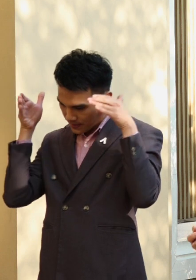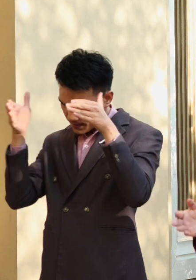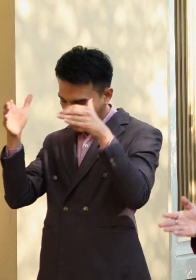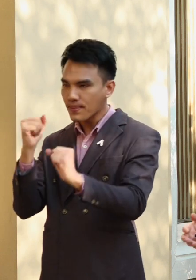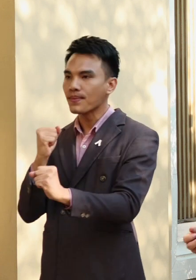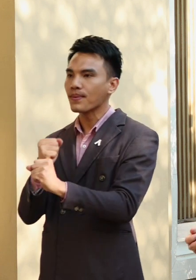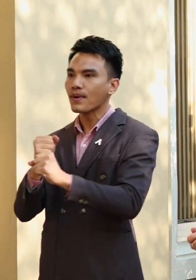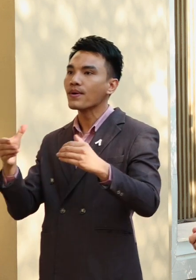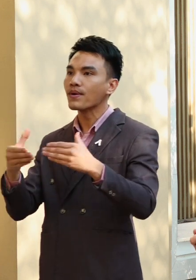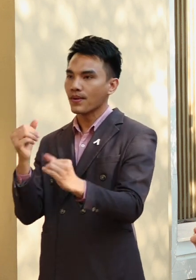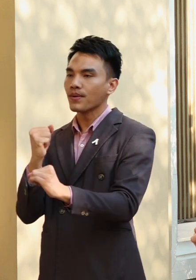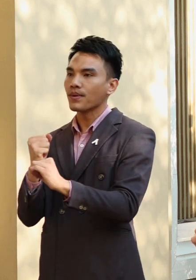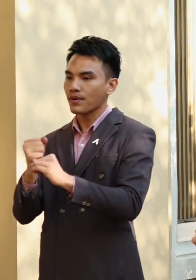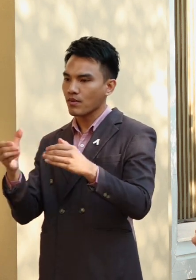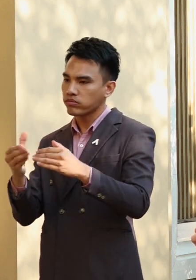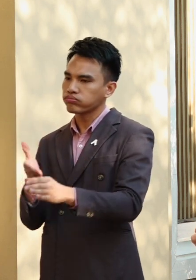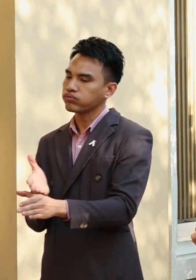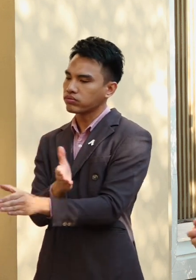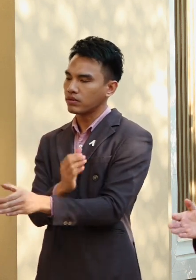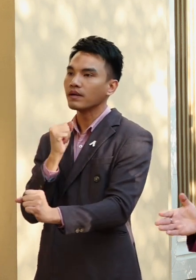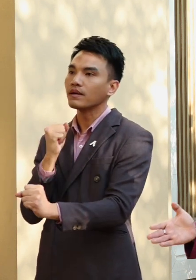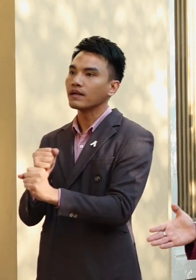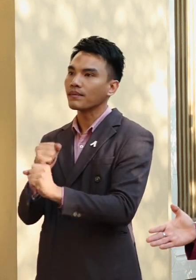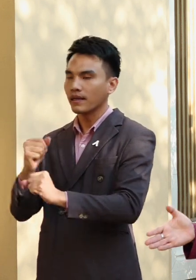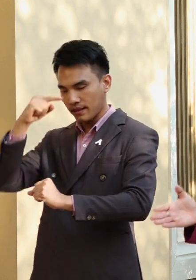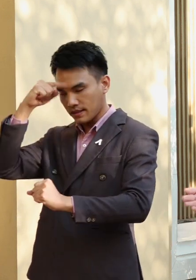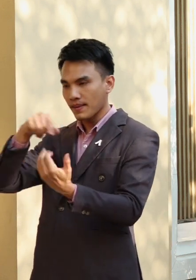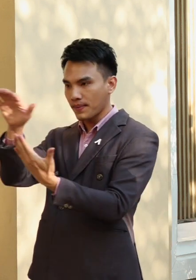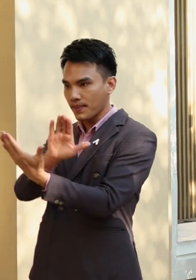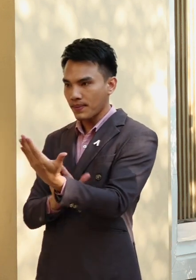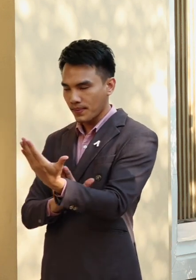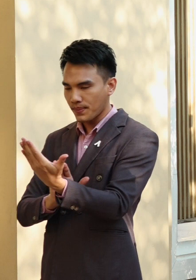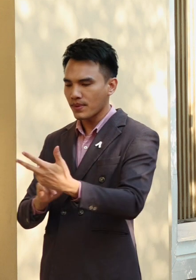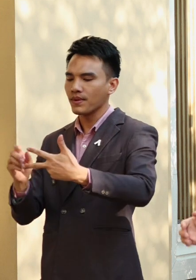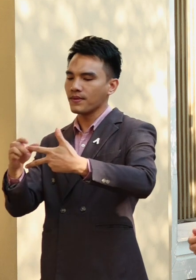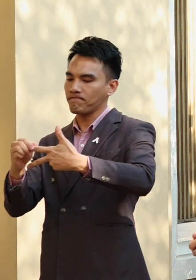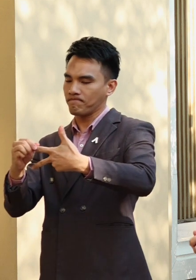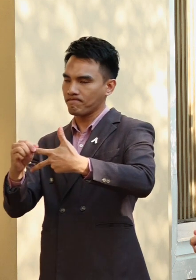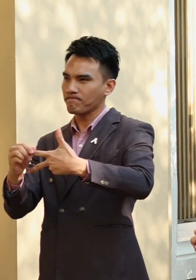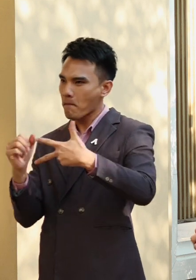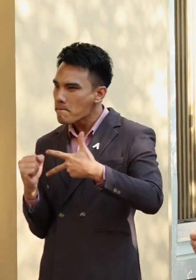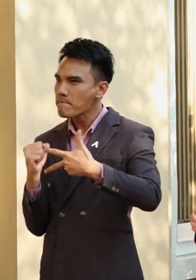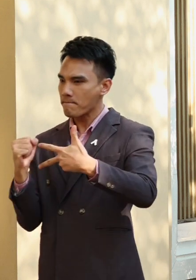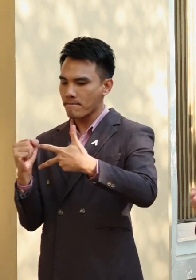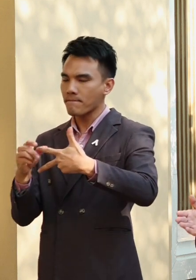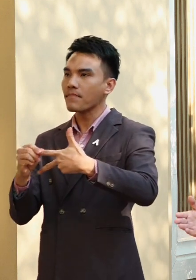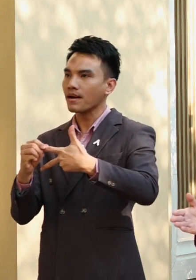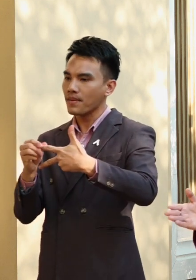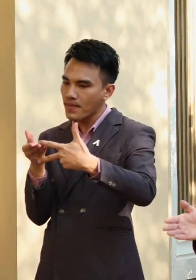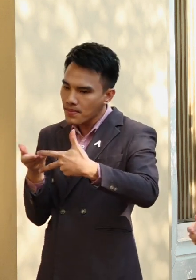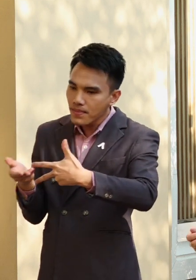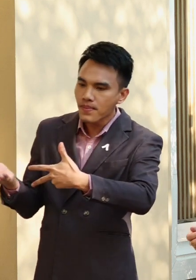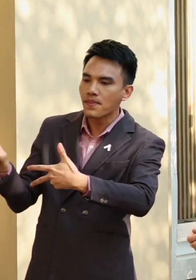ะครับทั้งชุดปัจจุบันและชุดที่ผ่านมาในการที่จะทำให้ประเทศไทยนั้นอยู่ในเทียร์2ซึ่งวันนี้เราอยู่ในเทียร์2แล้วแล้วก็ต้องทำ